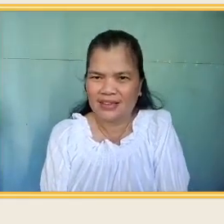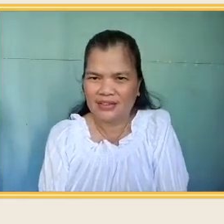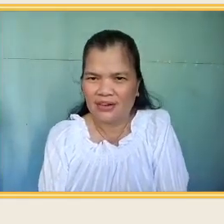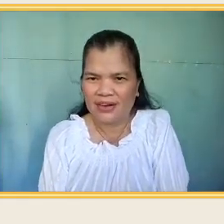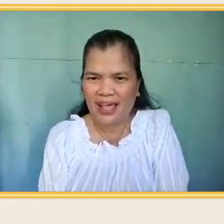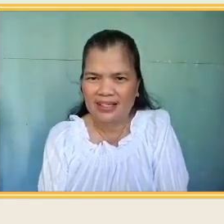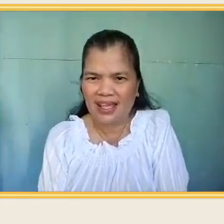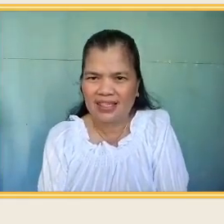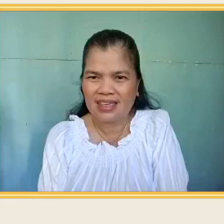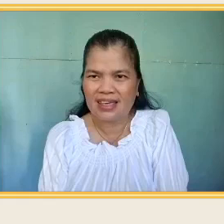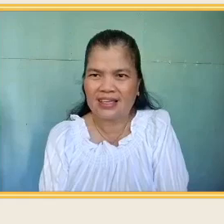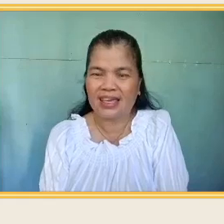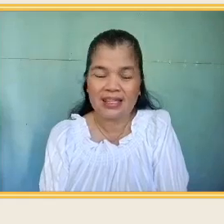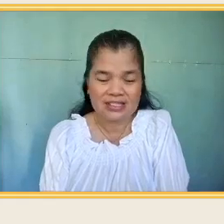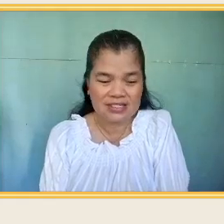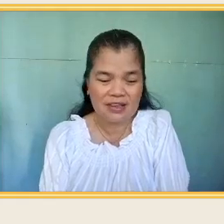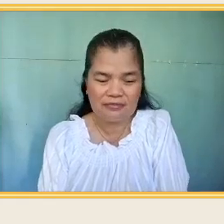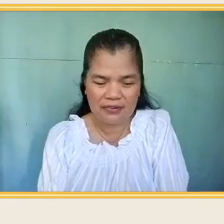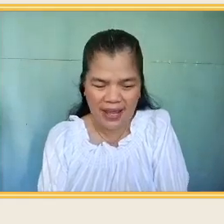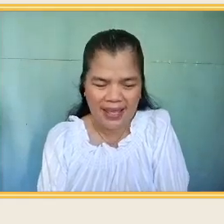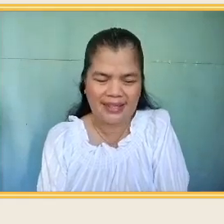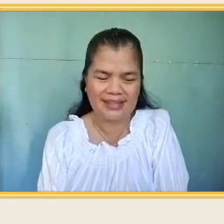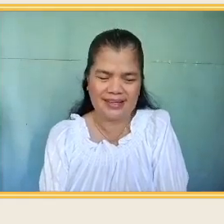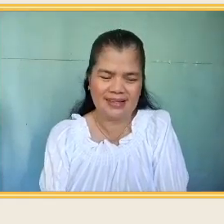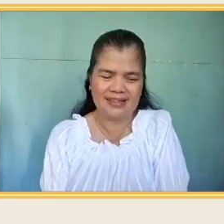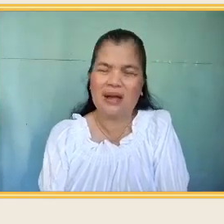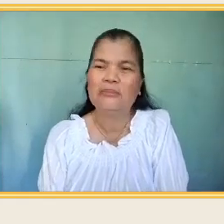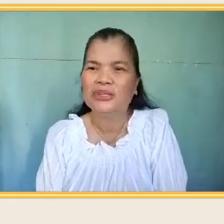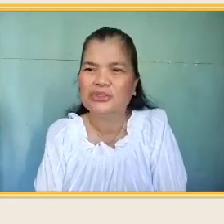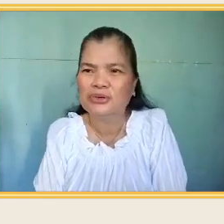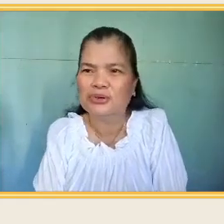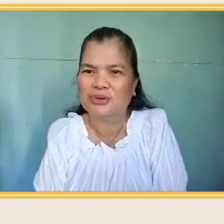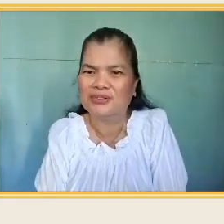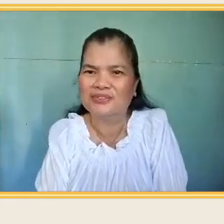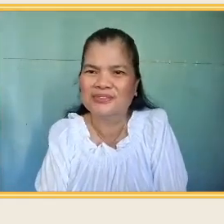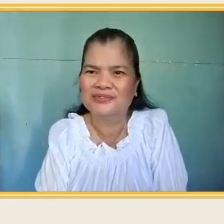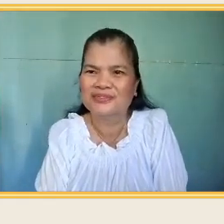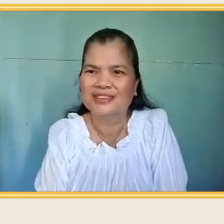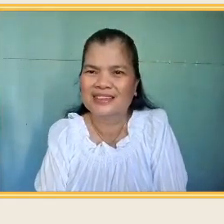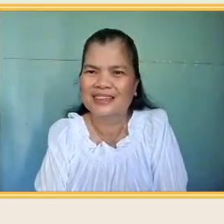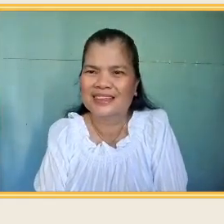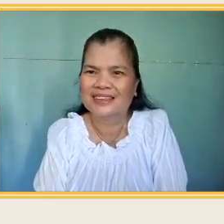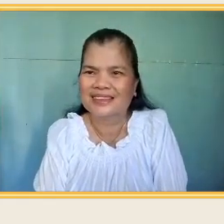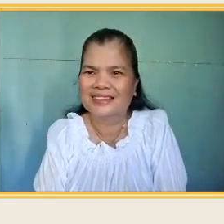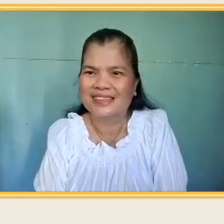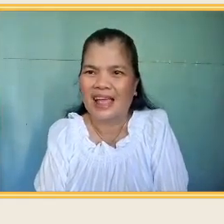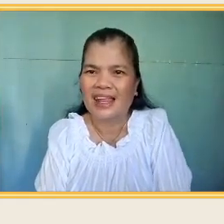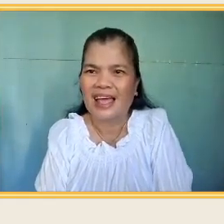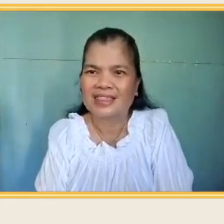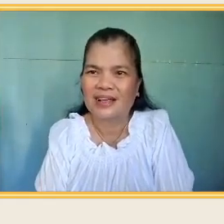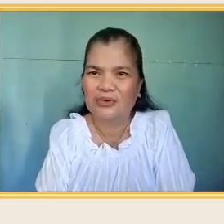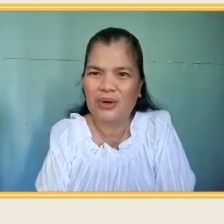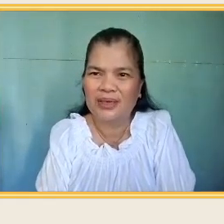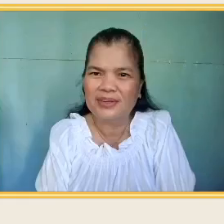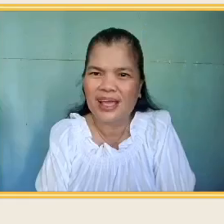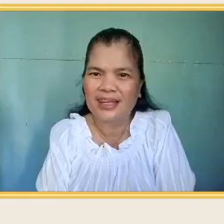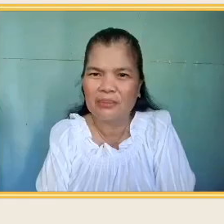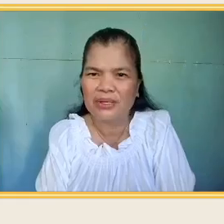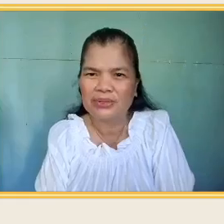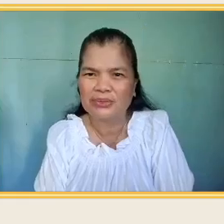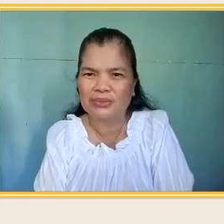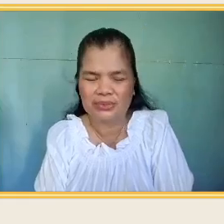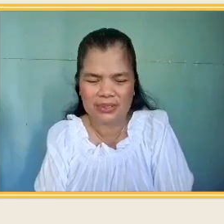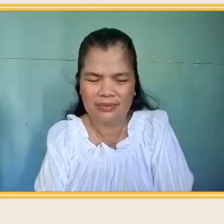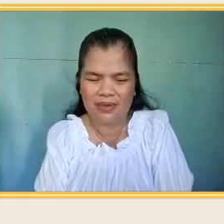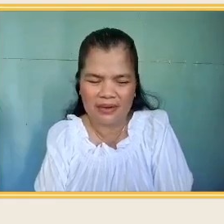Okay. Correct, Daniel. It's friend. Number 2. Sana lahat nakuha yun ha.